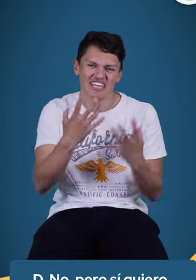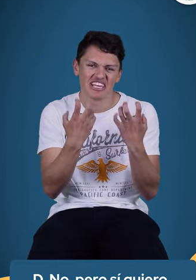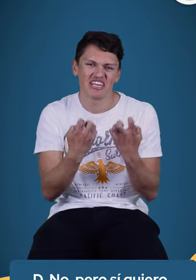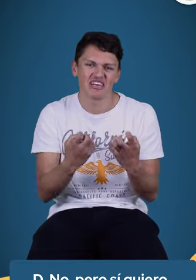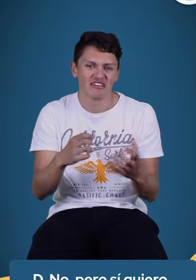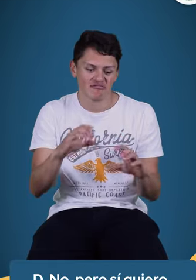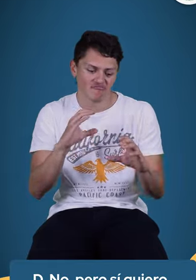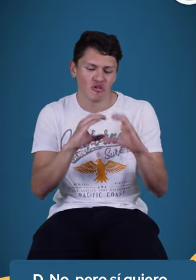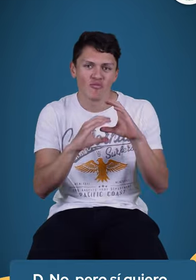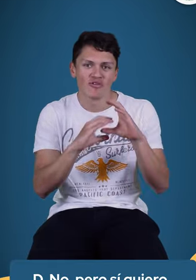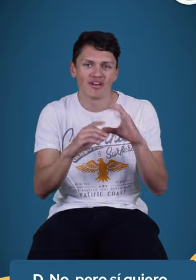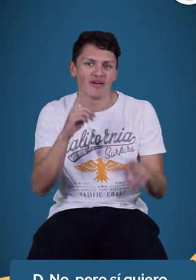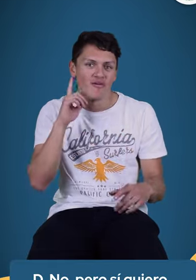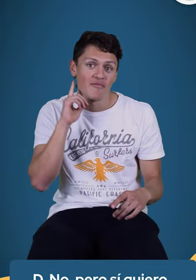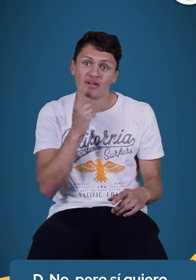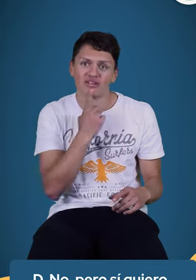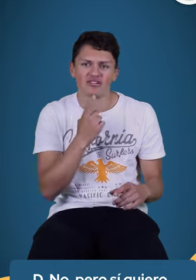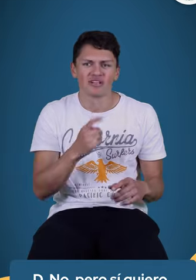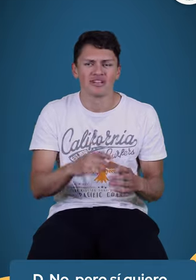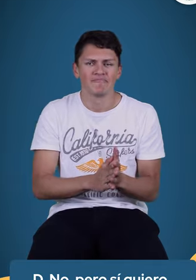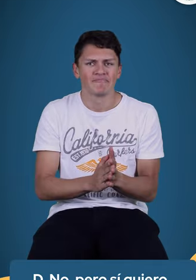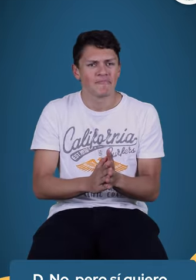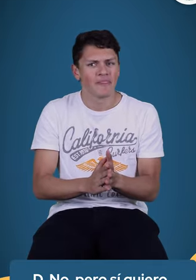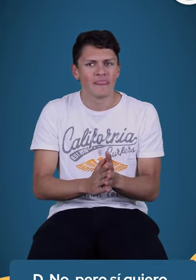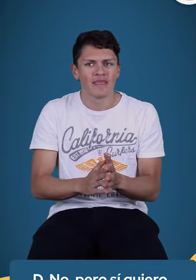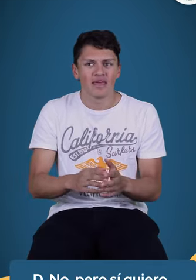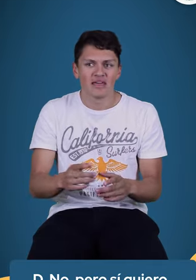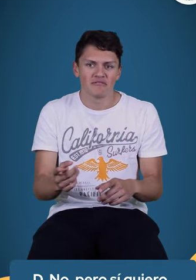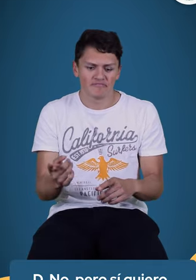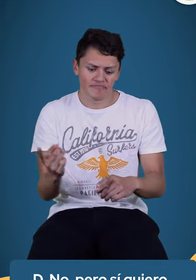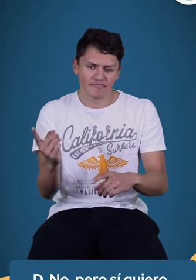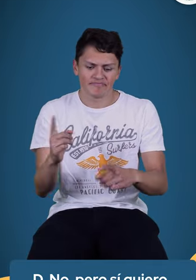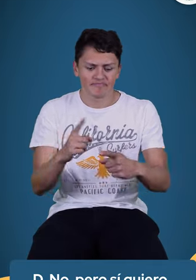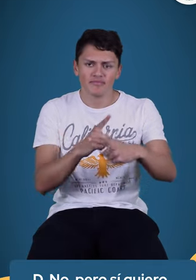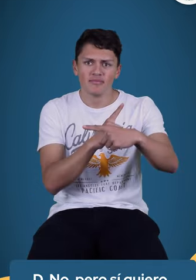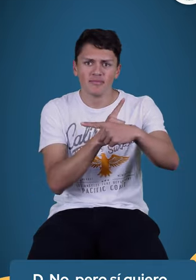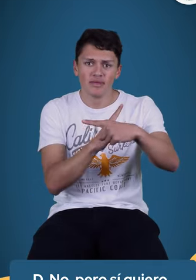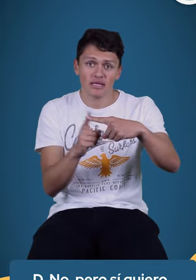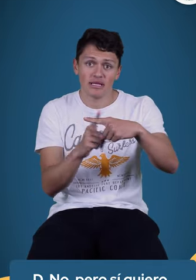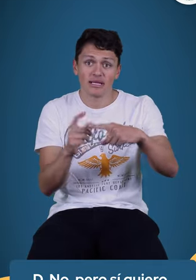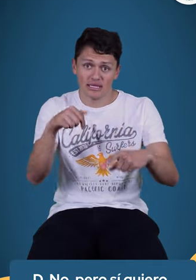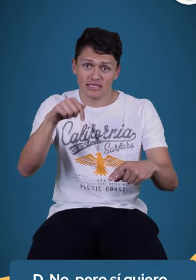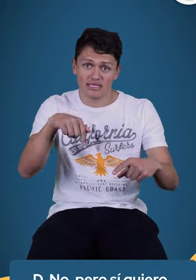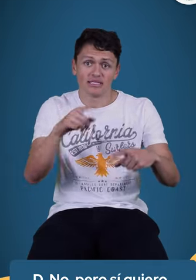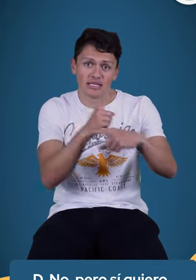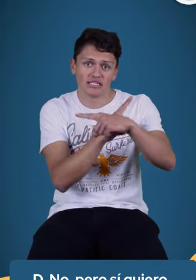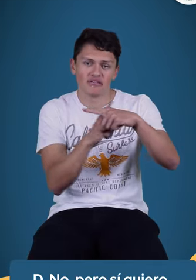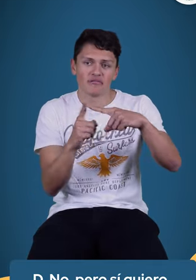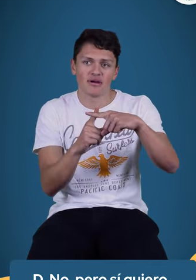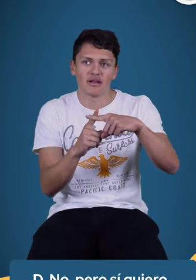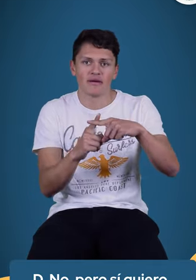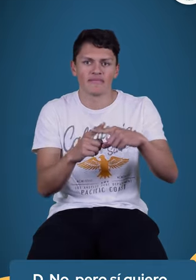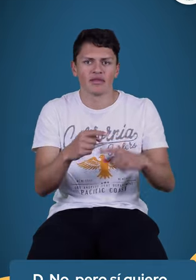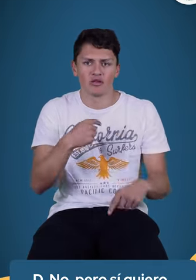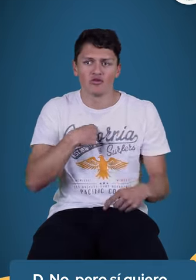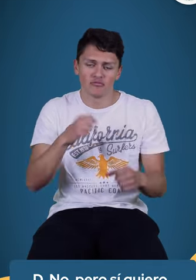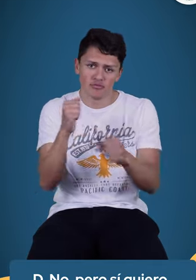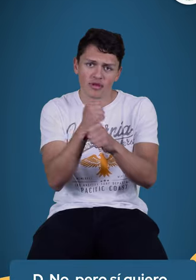comunicarme con personas sordas. De hecho, esta semana en mi trabajo, en un hospital,